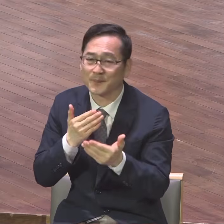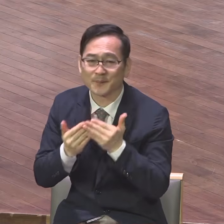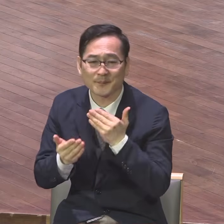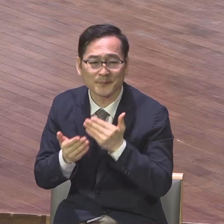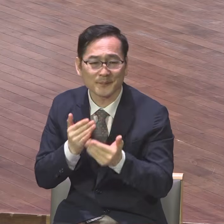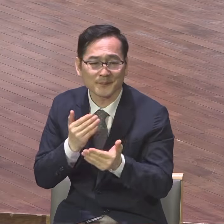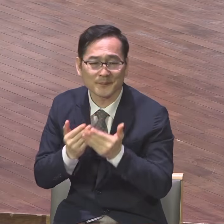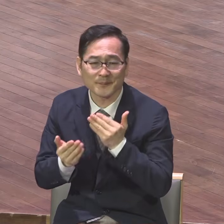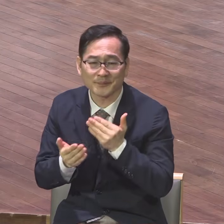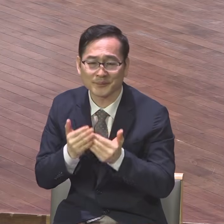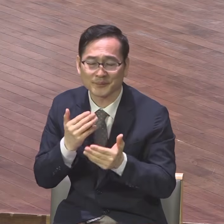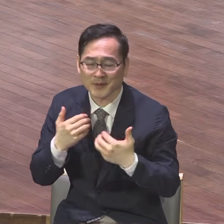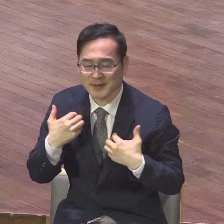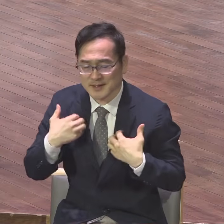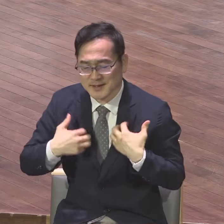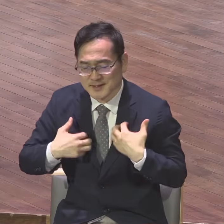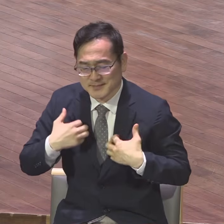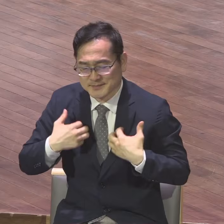확